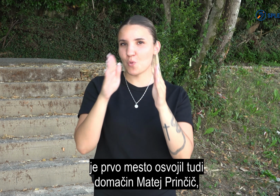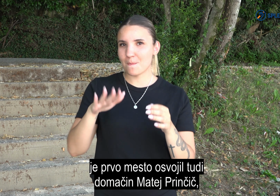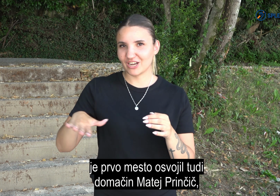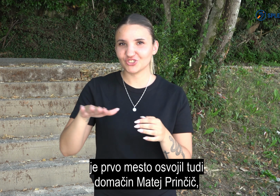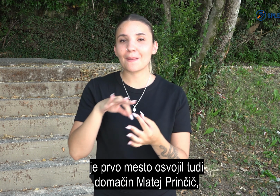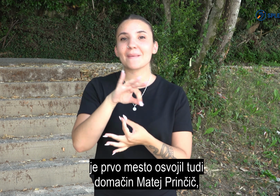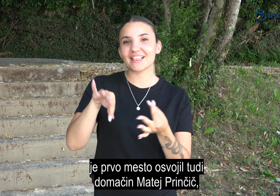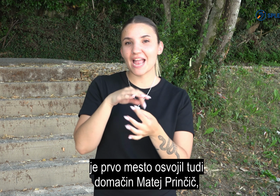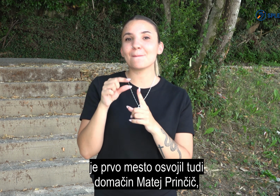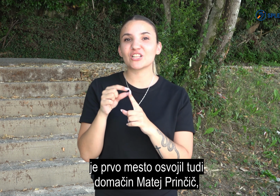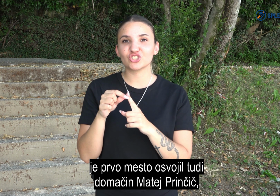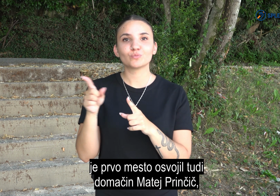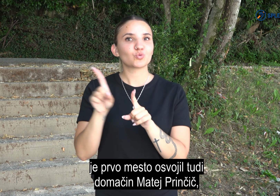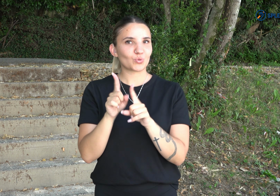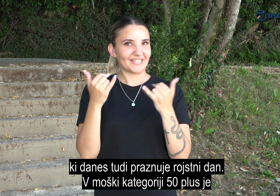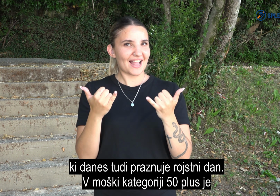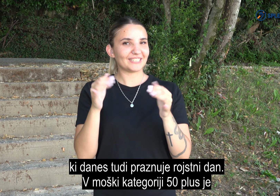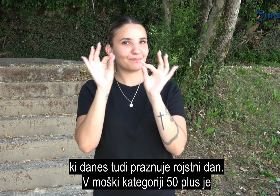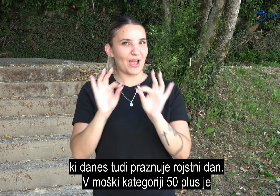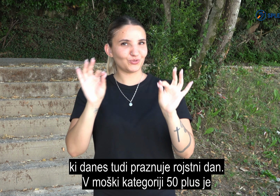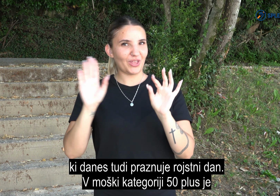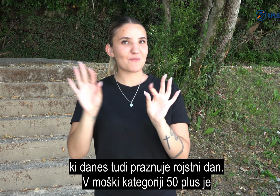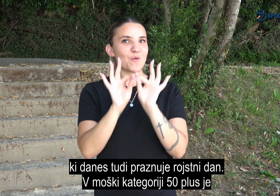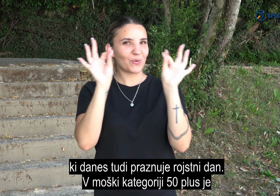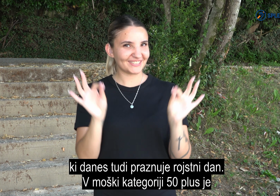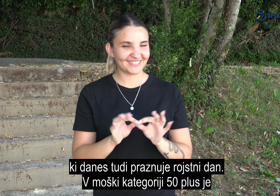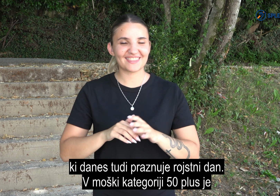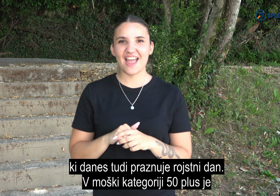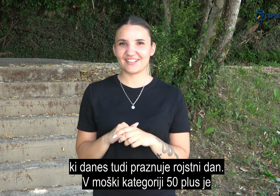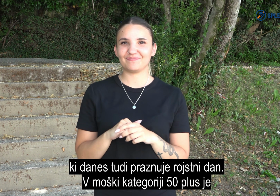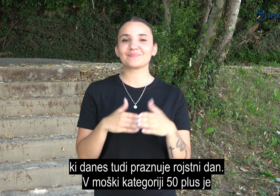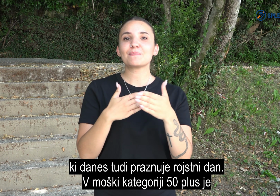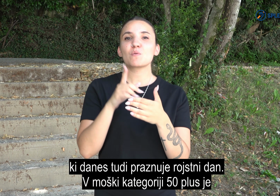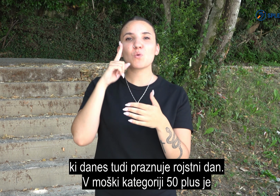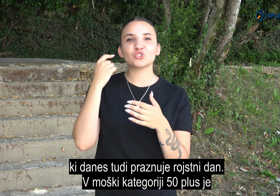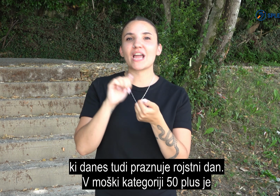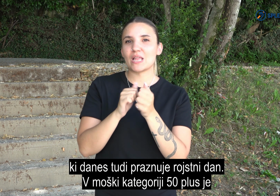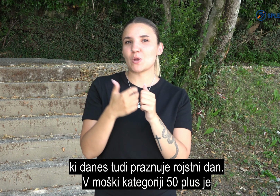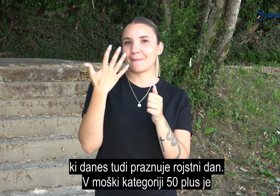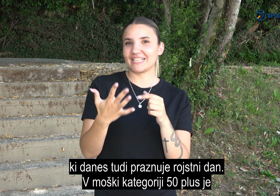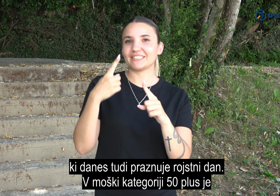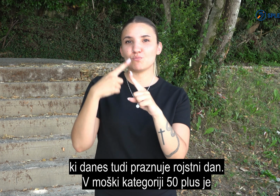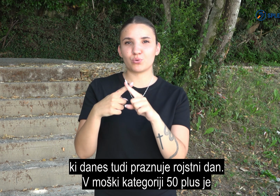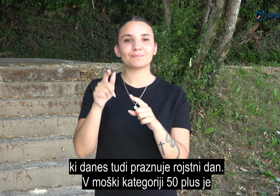prvo mesto osvojil tudi domačin Matej Prinčič, ki danes tudi praznuje rojstni dan. V moški